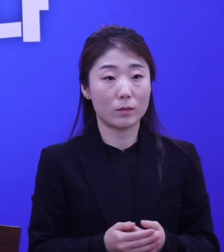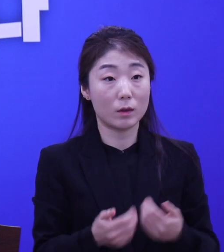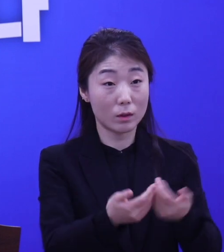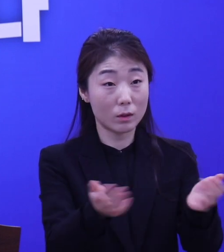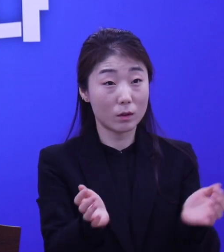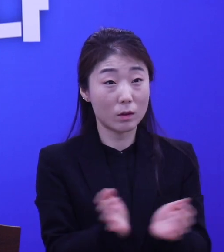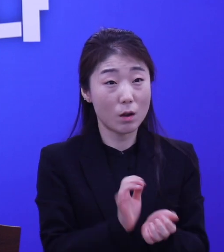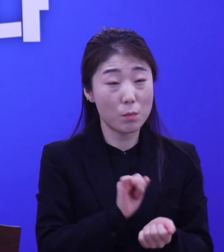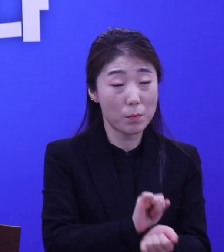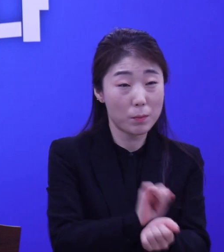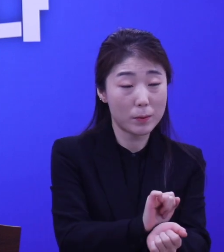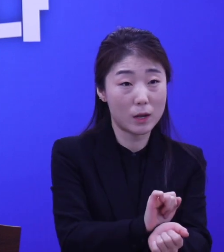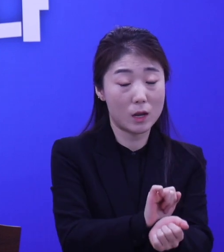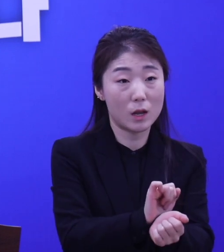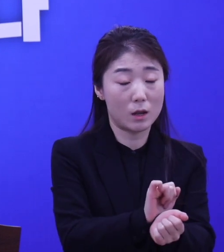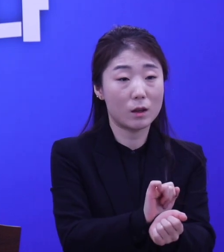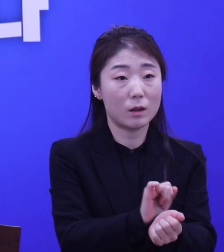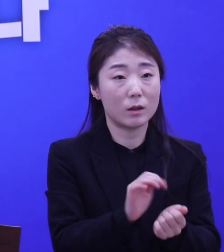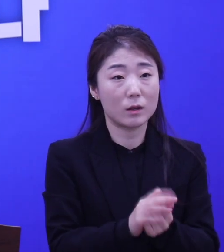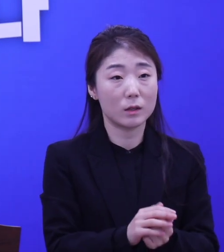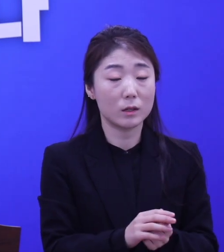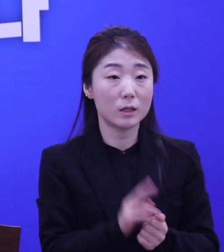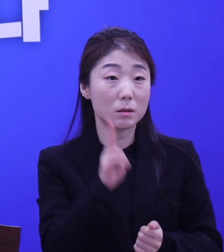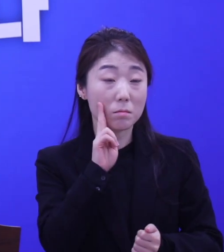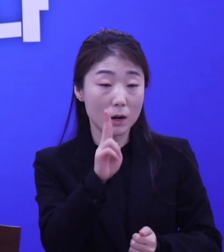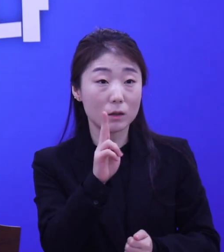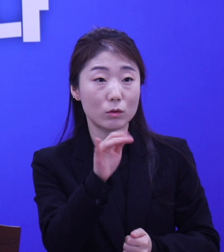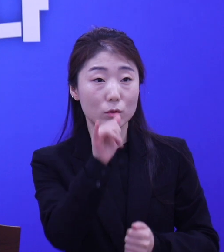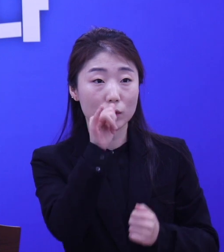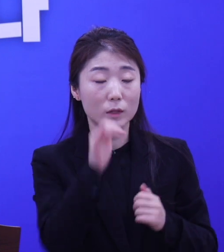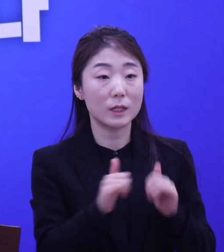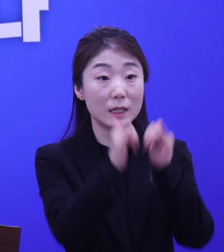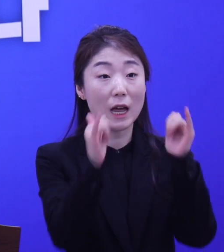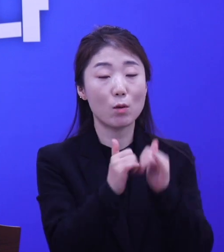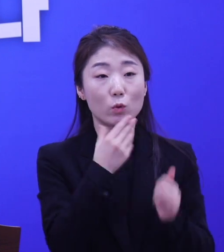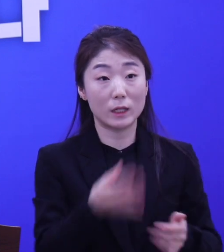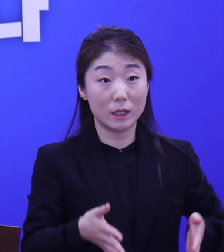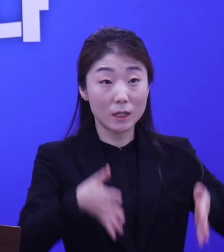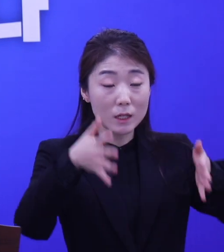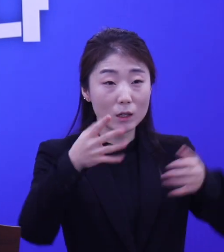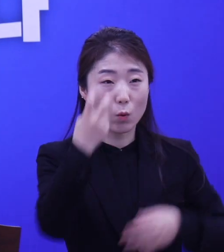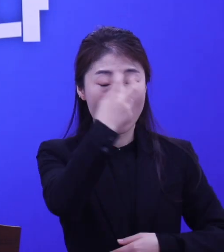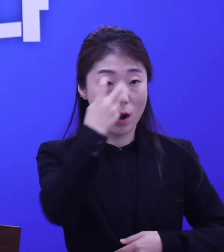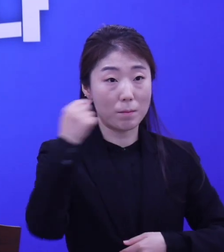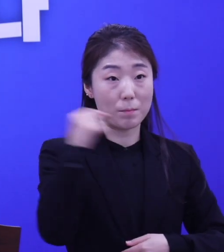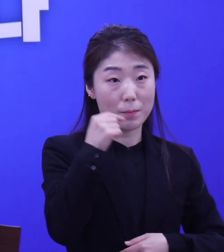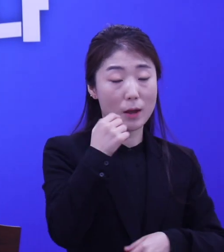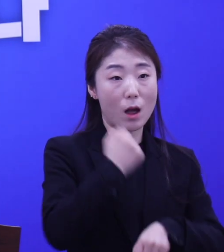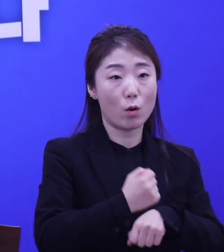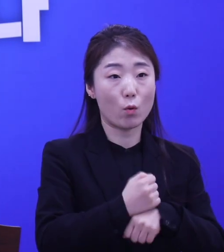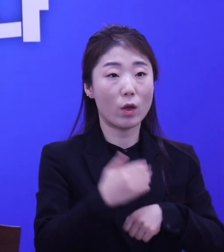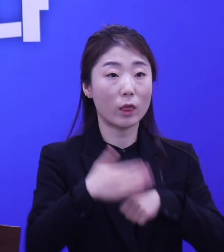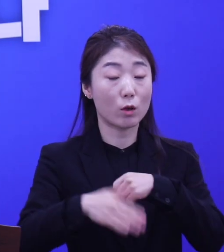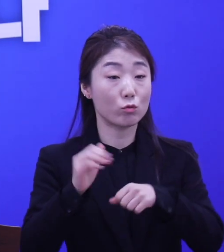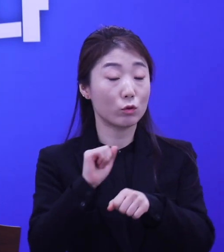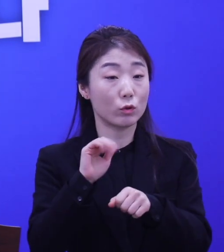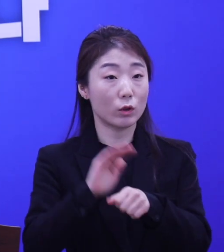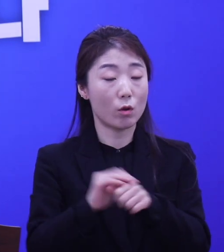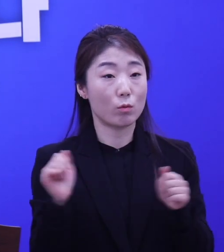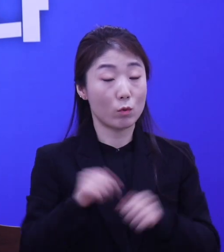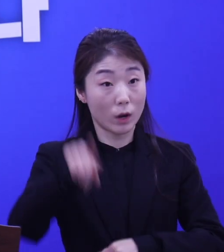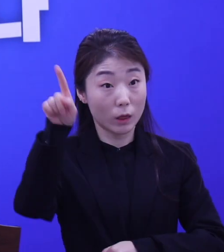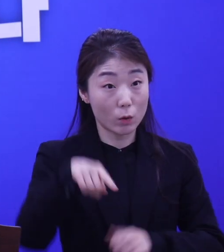취약한 사회복지 생활시설에 대한 관리를 강화하고 대구 경북 지역을 방문한 사람들에 대한